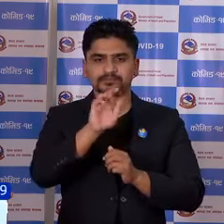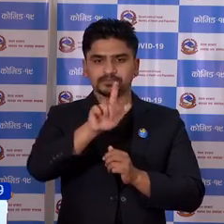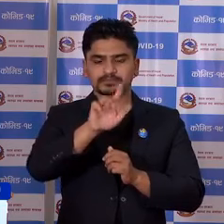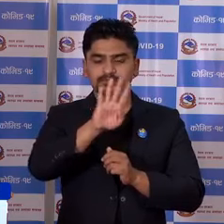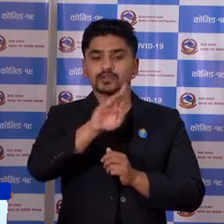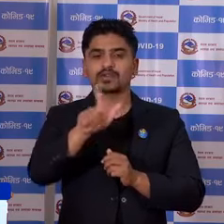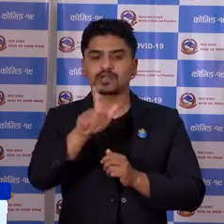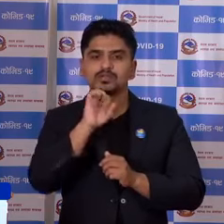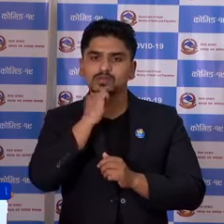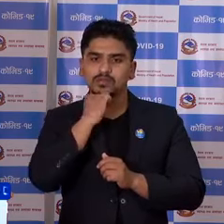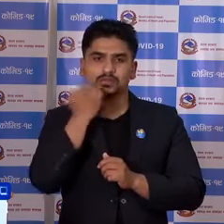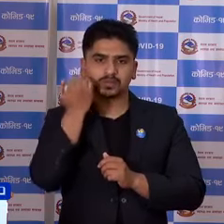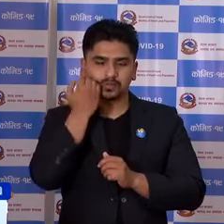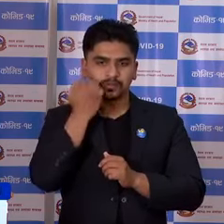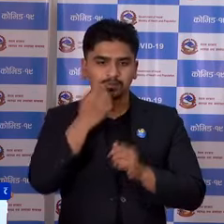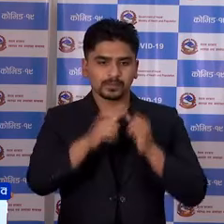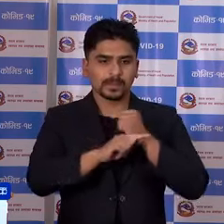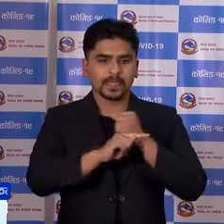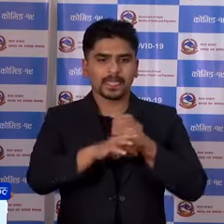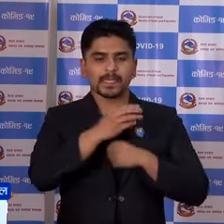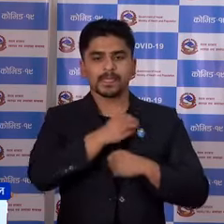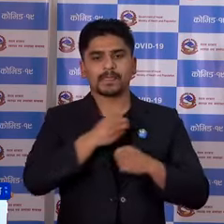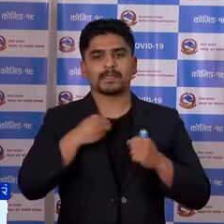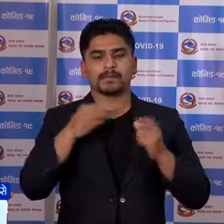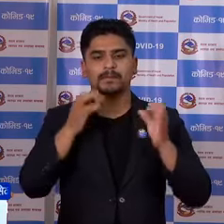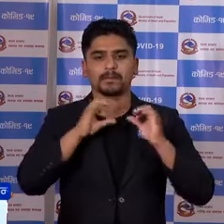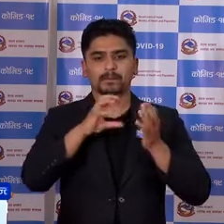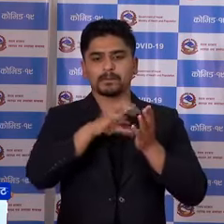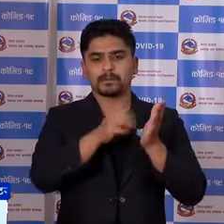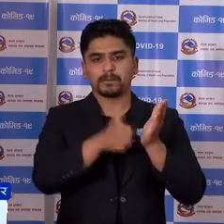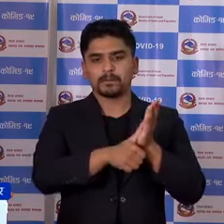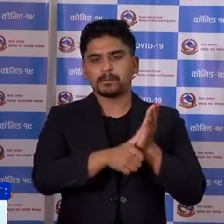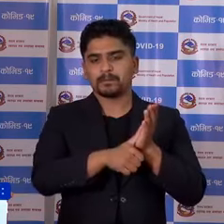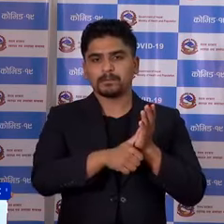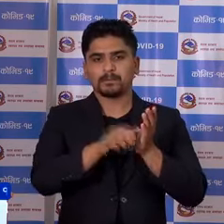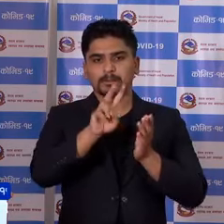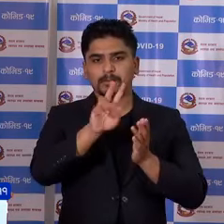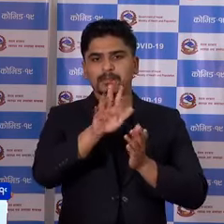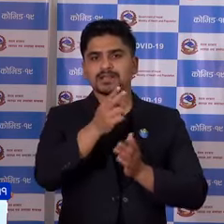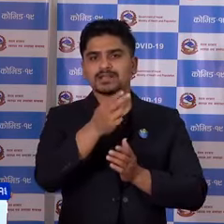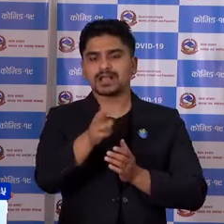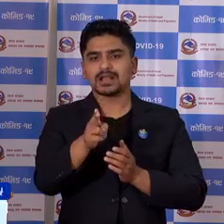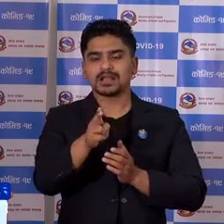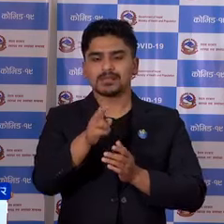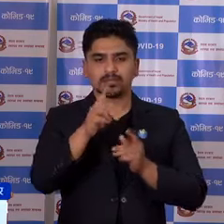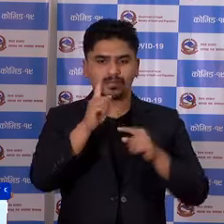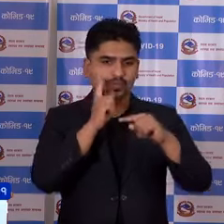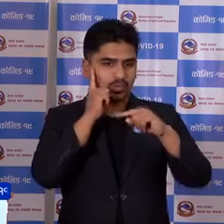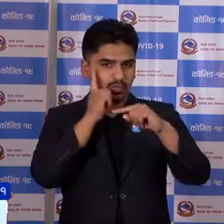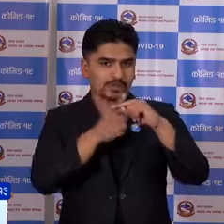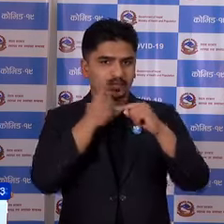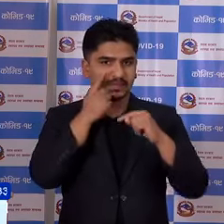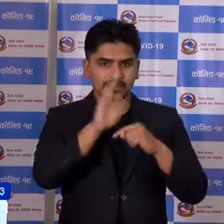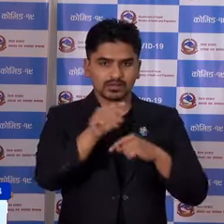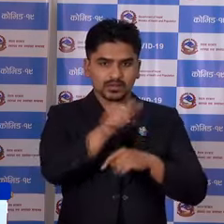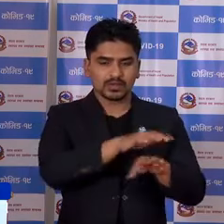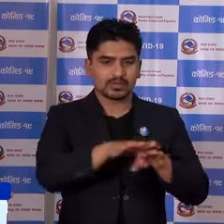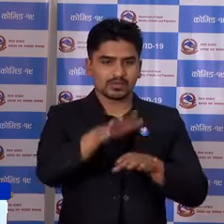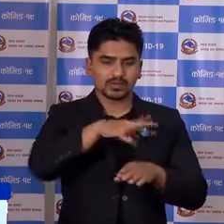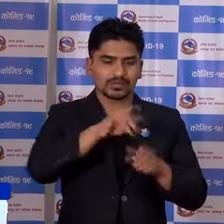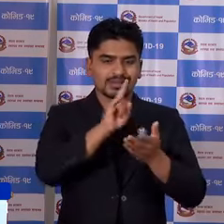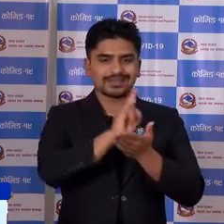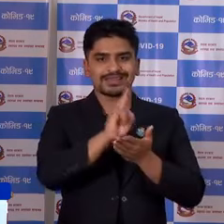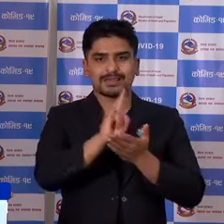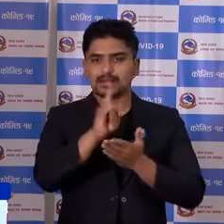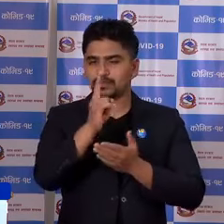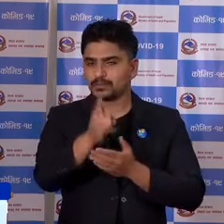32 र 47 वर्षीय पुरुष। त्यसै गरी कोशी अस्पतालको प्रयोगशालामा गरिएको परीक्षणमा 25 जना पोजिटिभ देखिनु भएको छ। उहाँहरू सबै